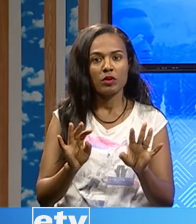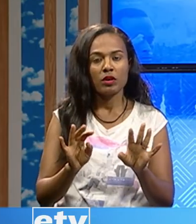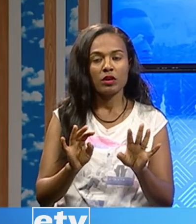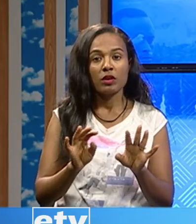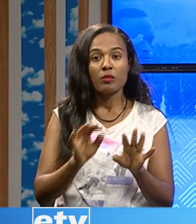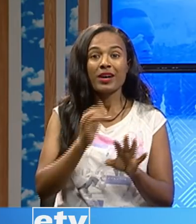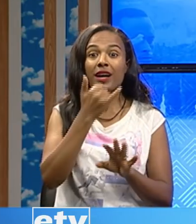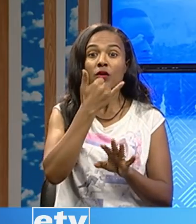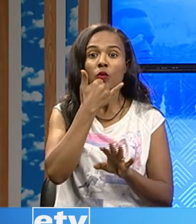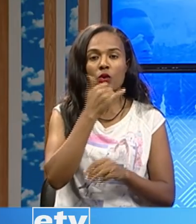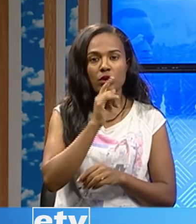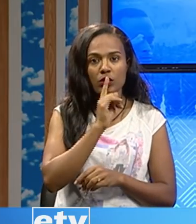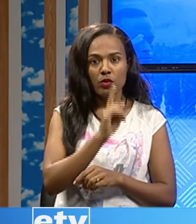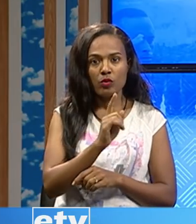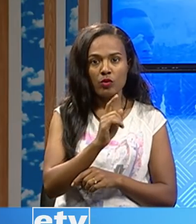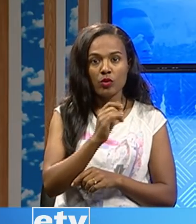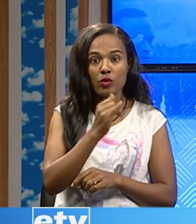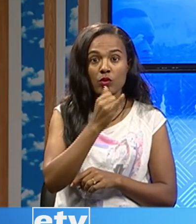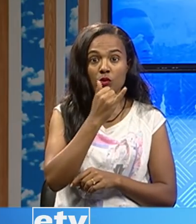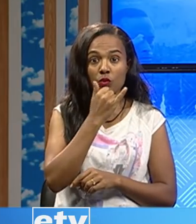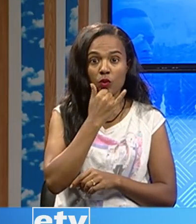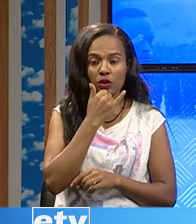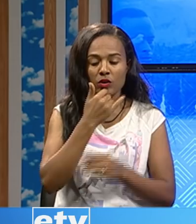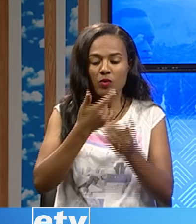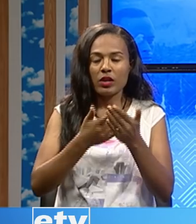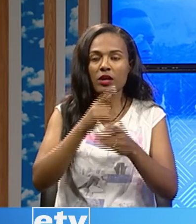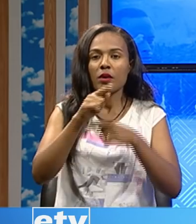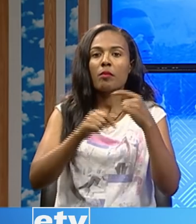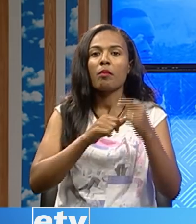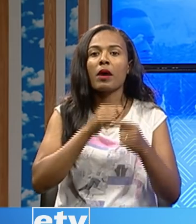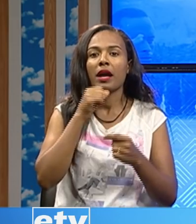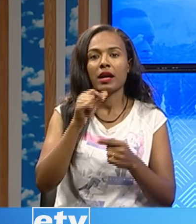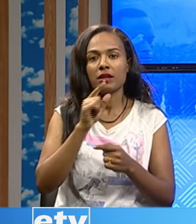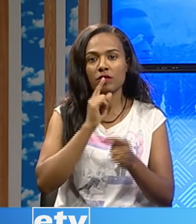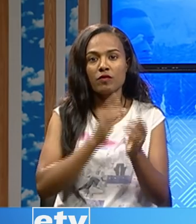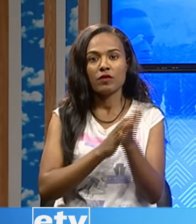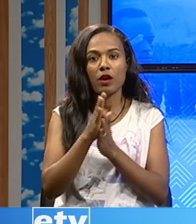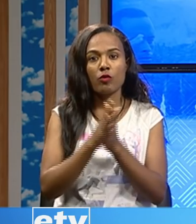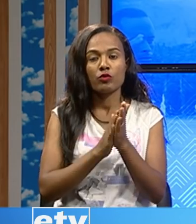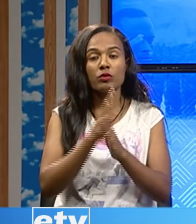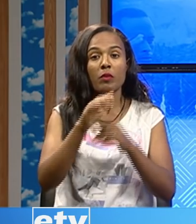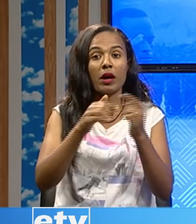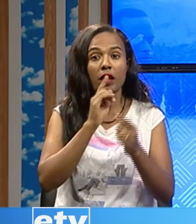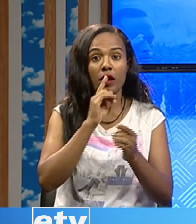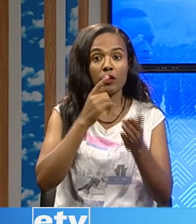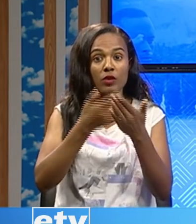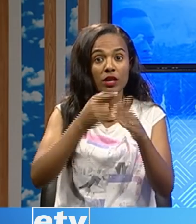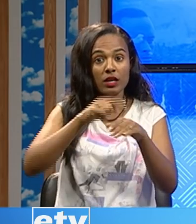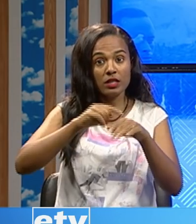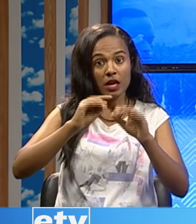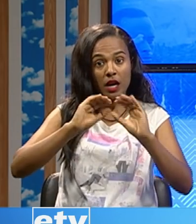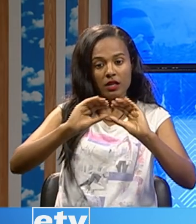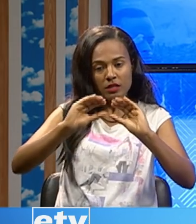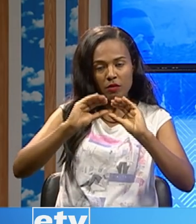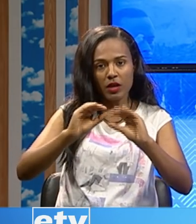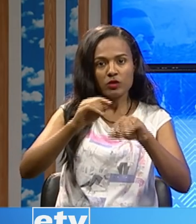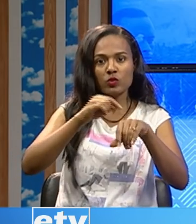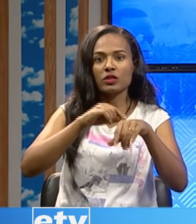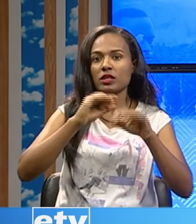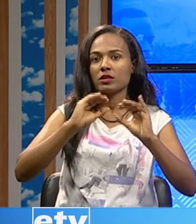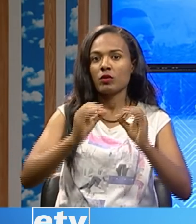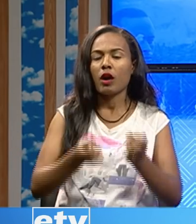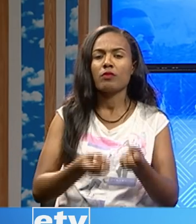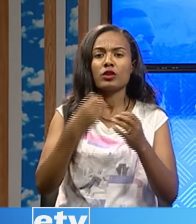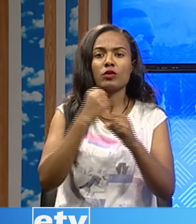ነው ሮንጉ ከራስ አላማና ጥቅም ጋር ማይሄድ ፍላጎትና አካሄድ ነው። እሱን ጊዜ ካስተማራቸው ጊዜ ያስተምራቸዋል። አብዛኛው